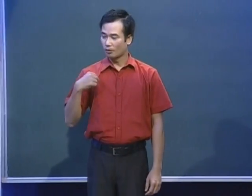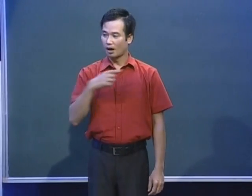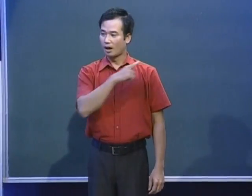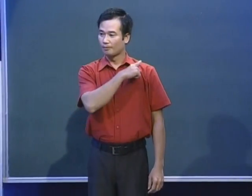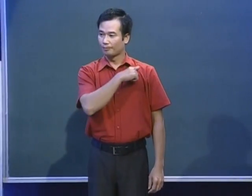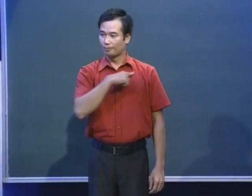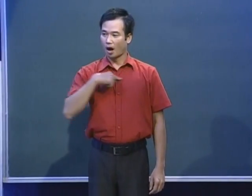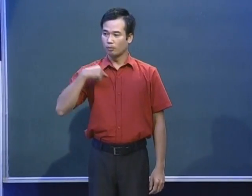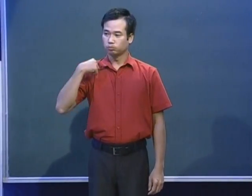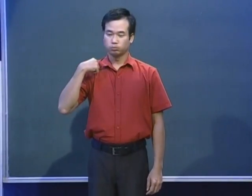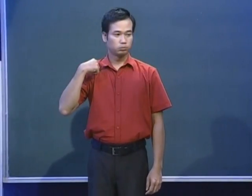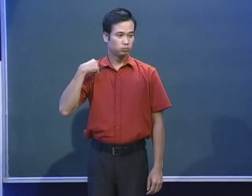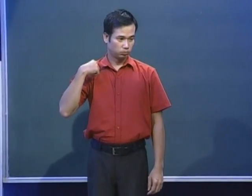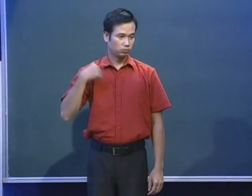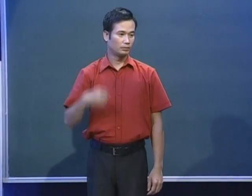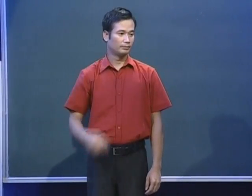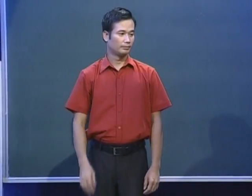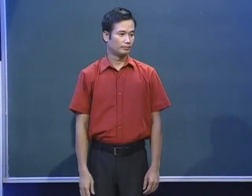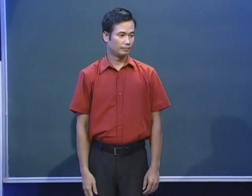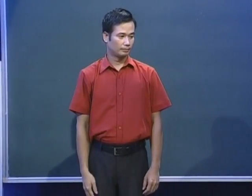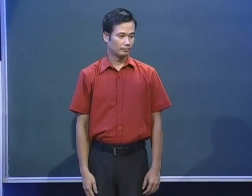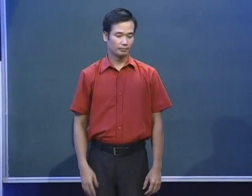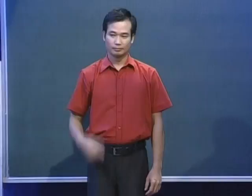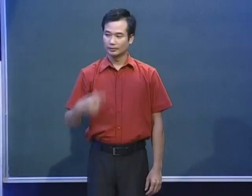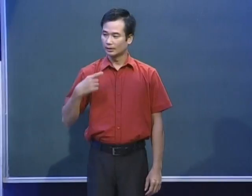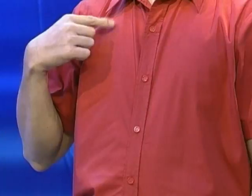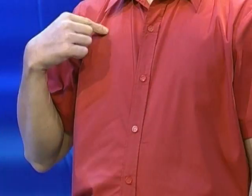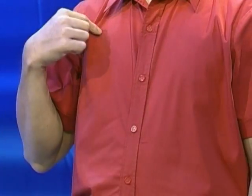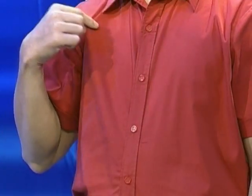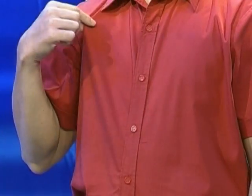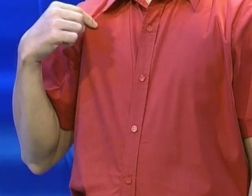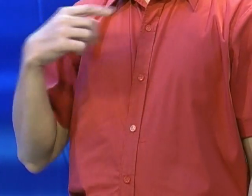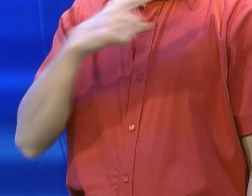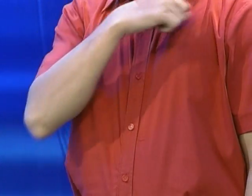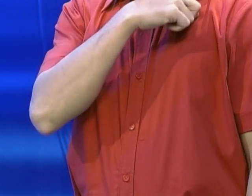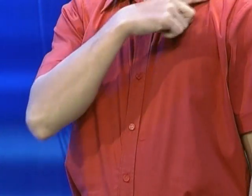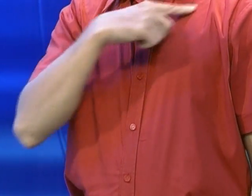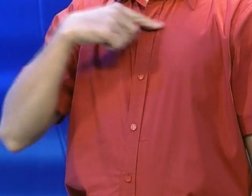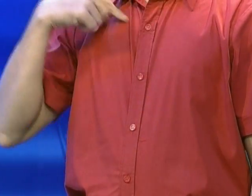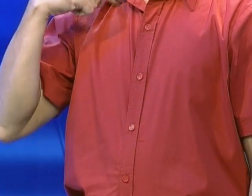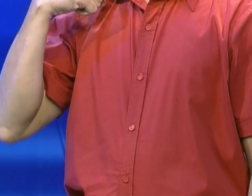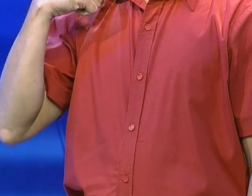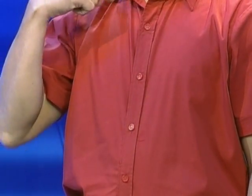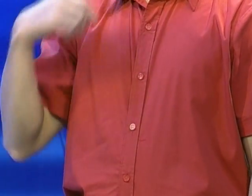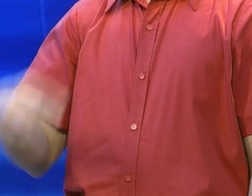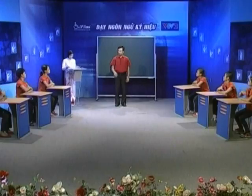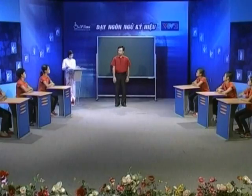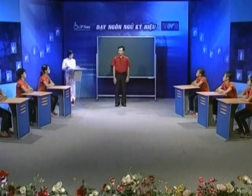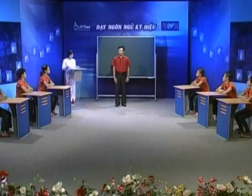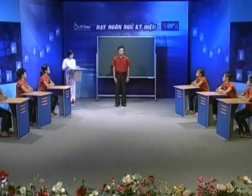Động tác thứ nhất, tay phải nắm, ngón cái và ngón trỏ mở ra nắm vào ngực áo, kéo nhẹ tay về phía trước. Động tác thứ hai, tay phải để chữ